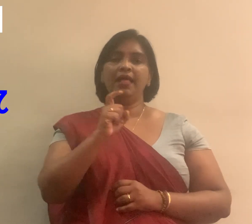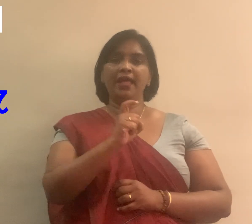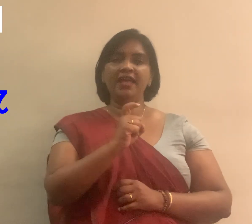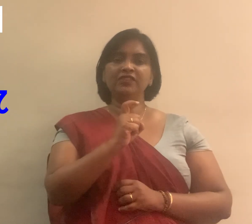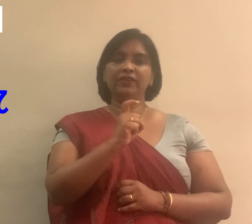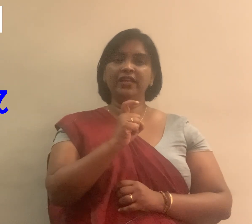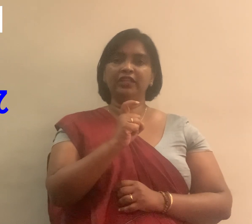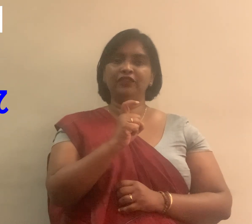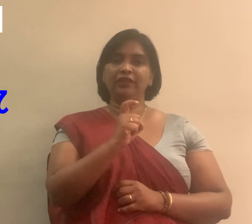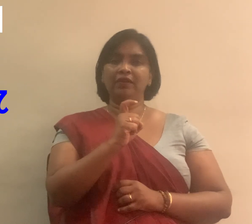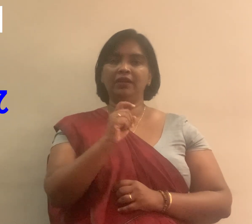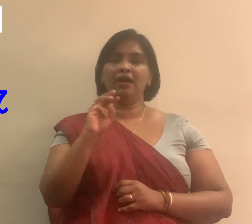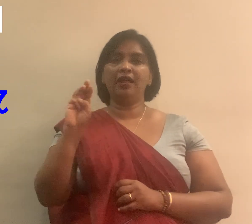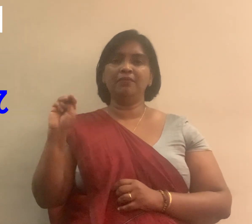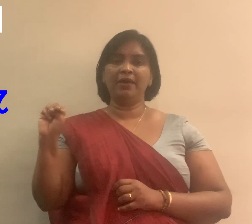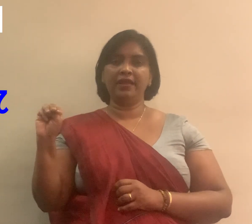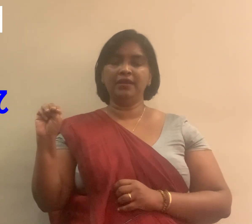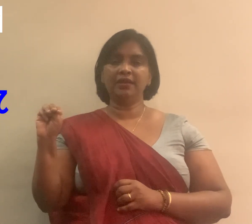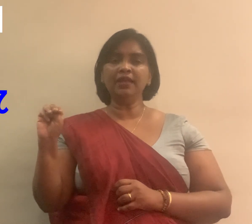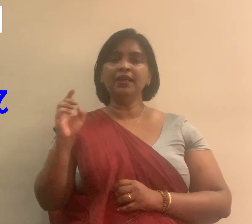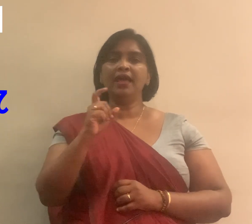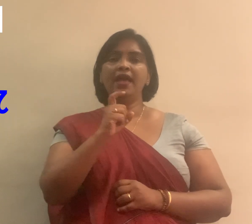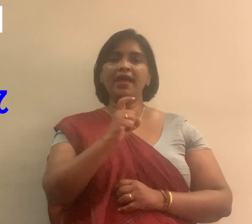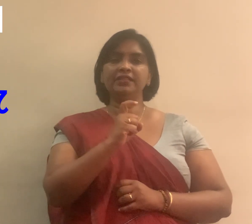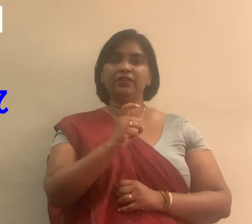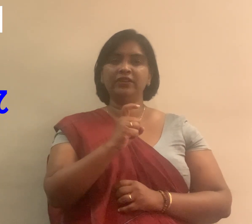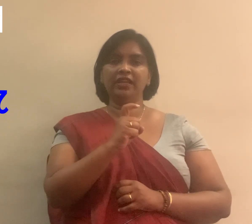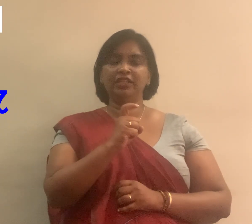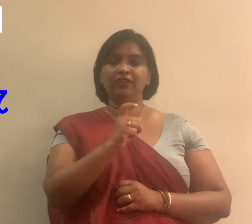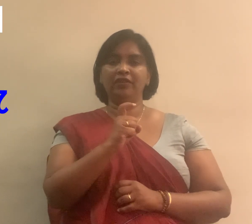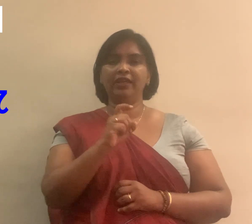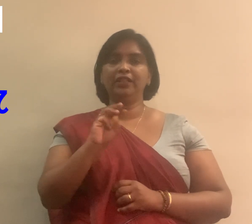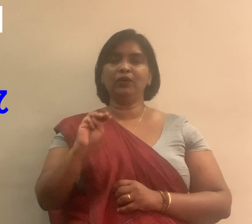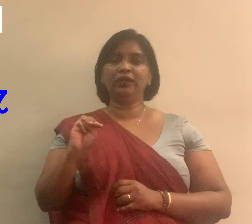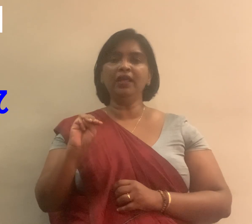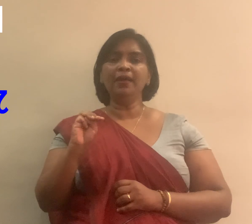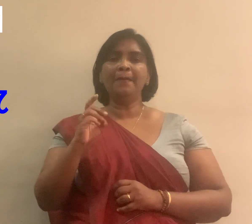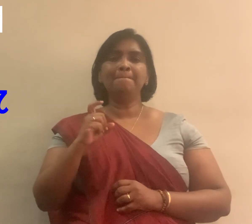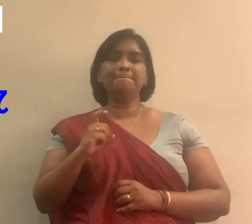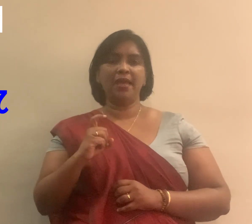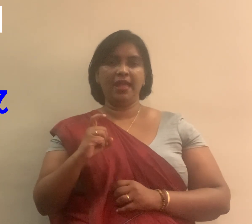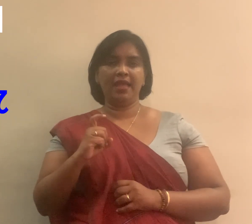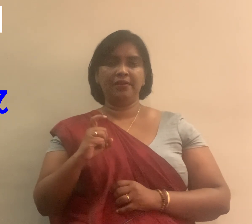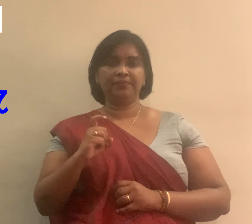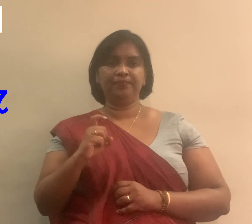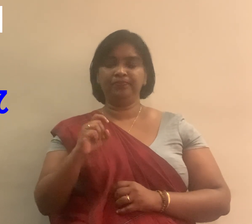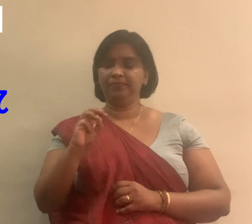ඈ ස්වරය එකතු වෙනවා. අල්මයන්නට ඈ ස්වරය එකතු වෙනවා. එතකොට මෑ.